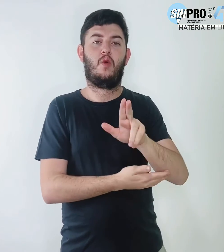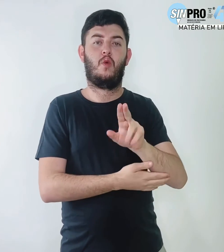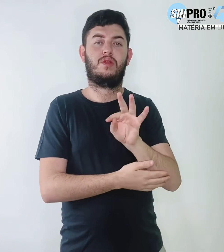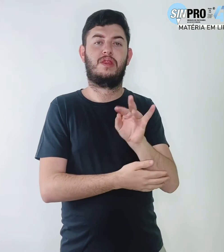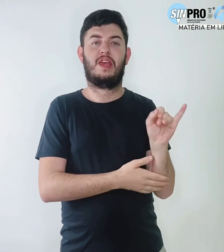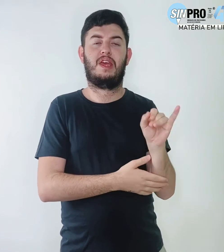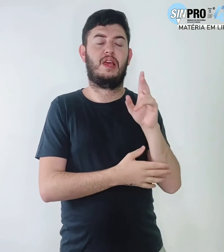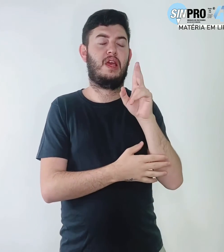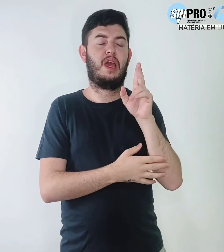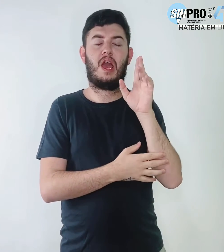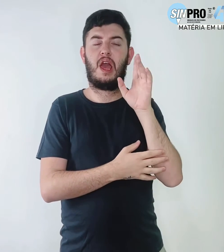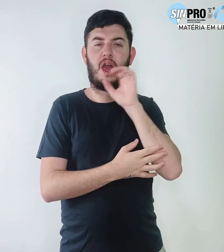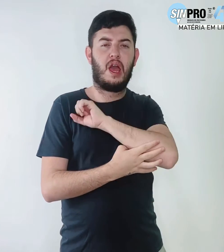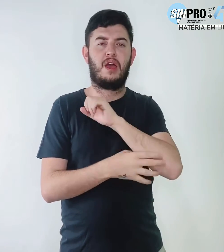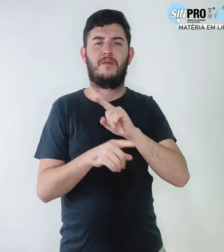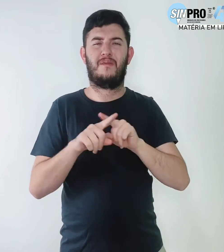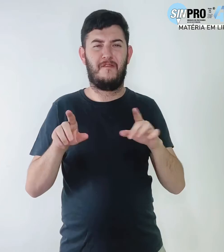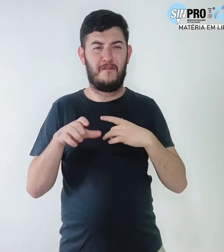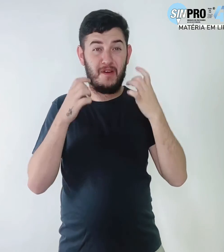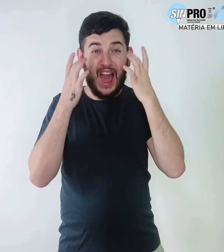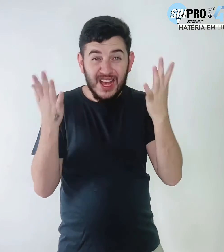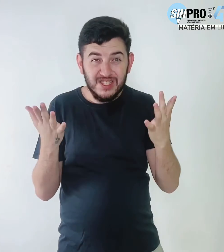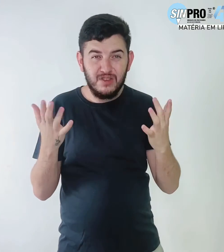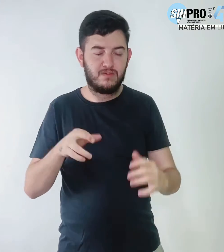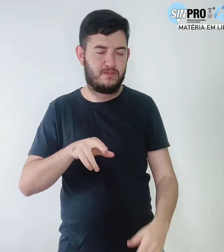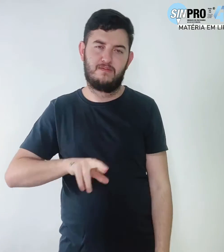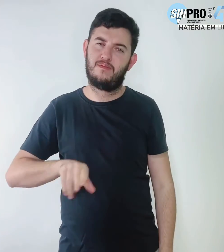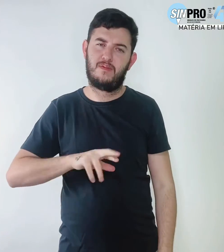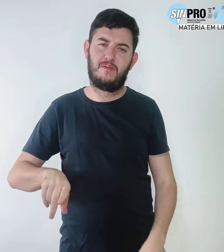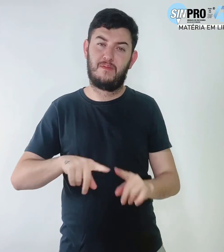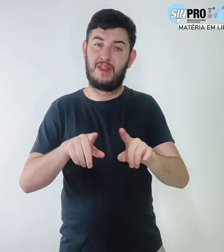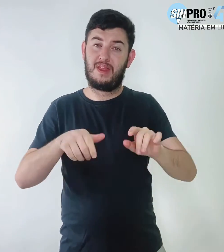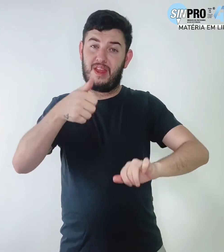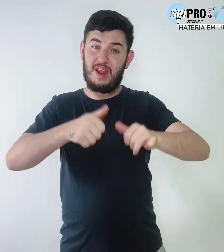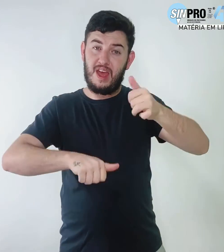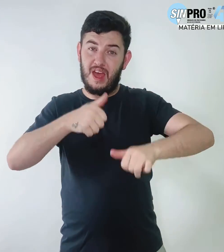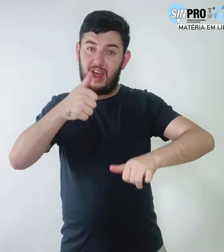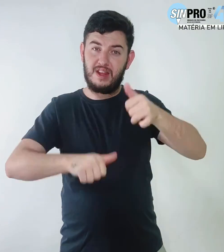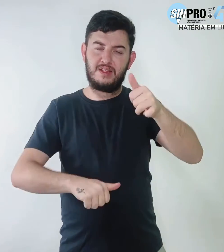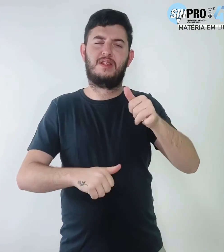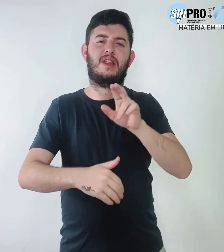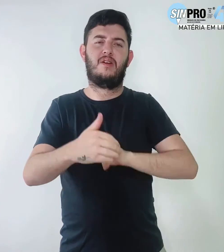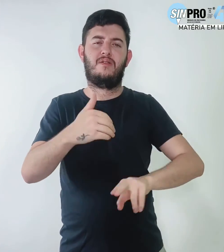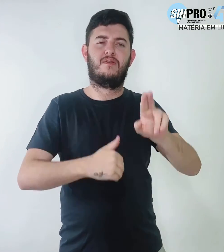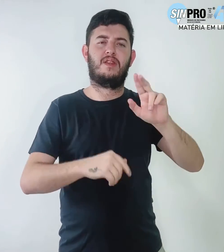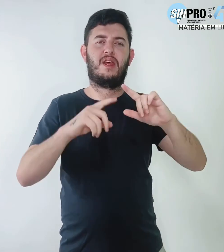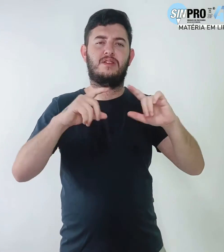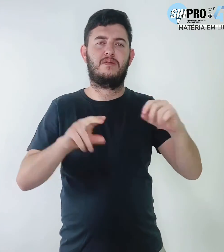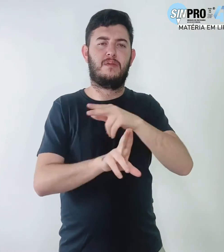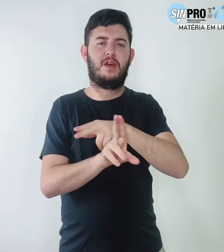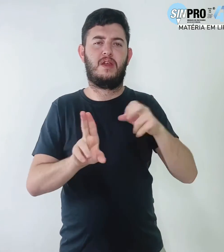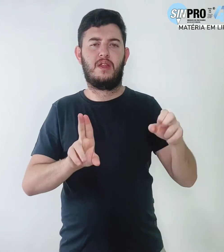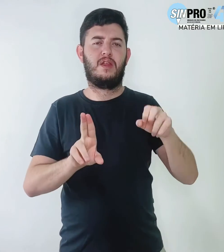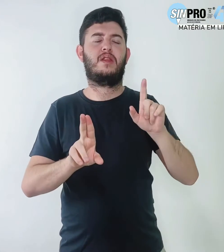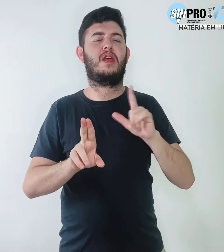para ninguém, mas segundo a análise da Sala de Situação de Saúde da Universidade de Brasília, no